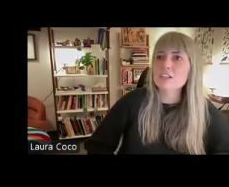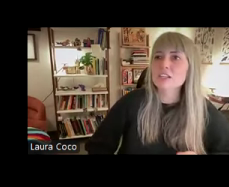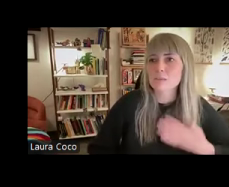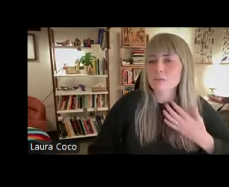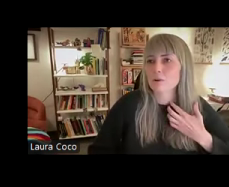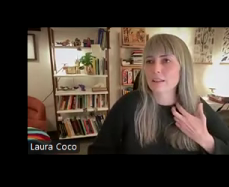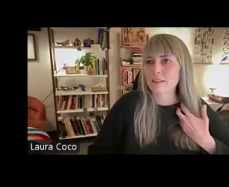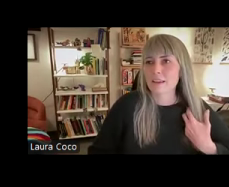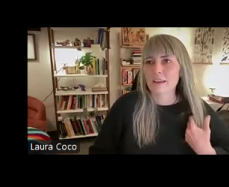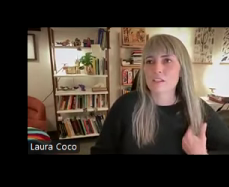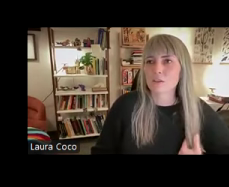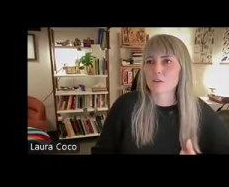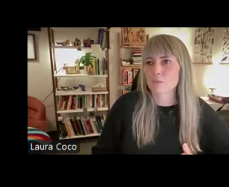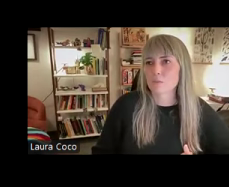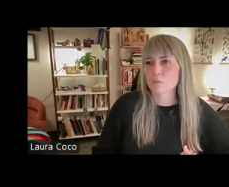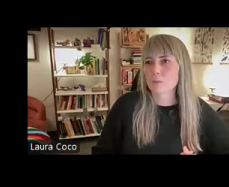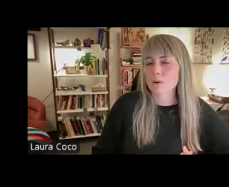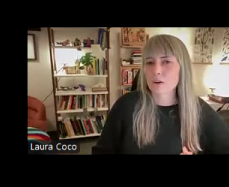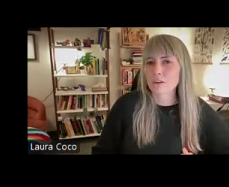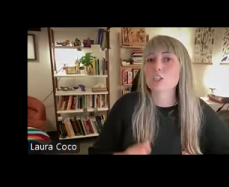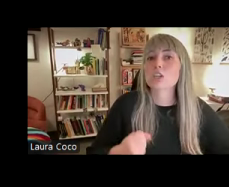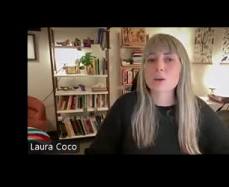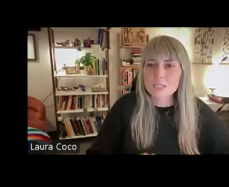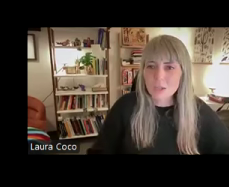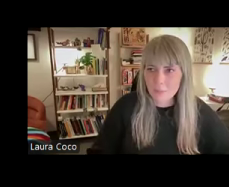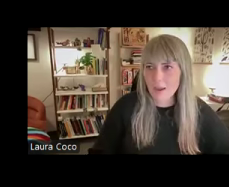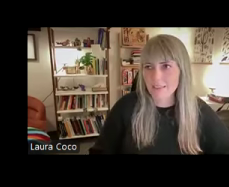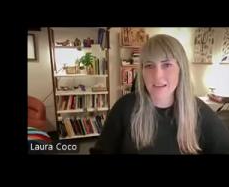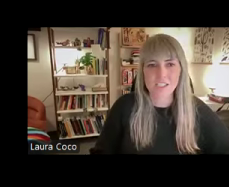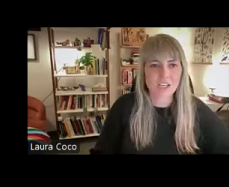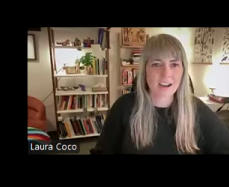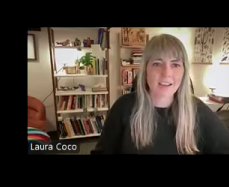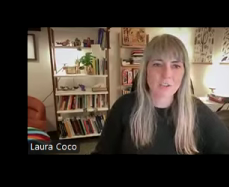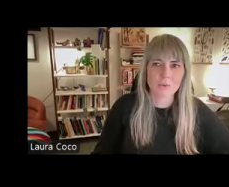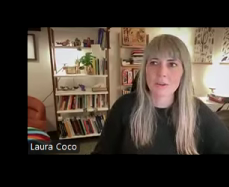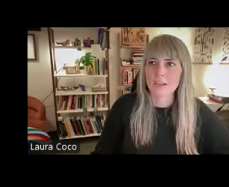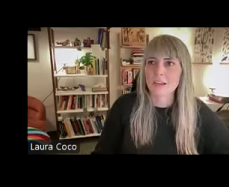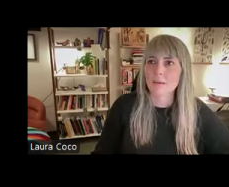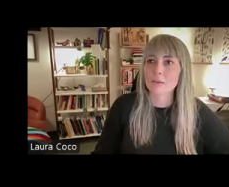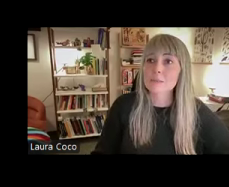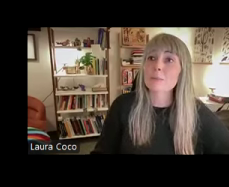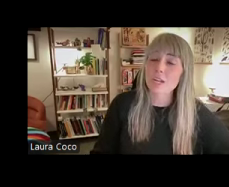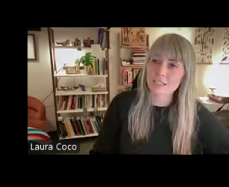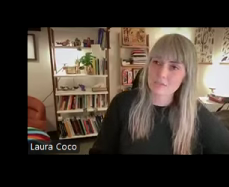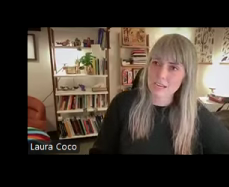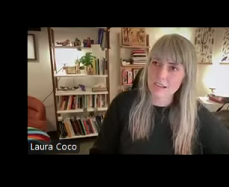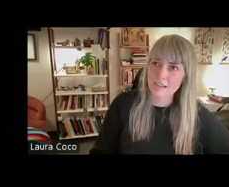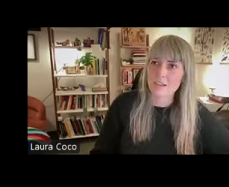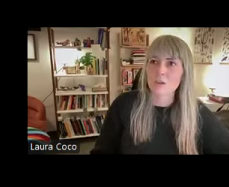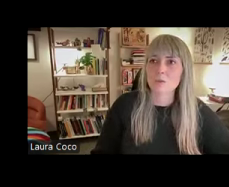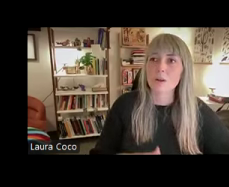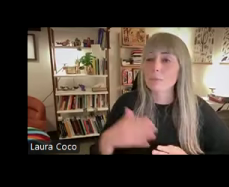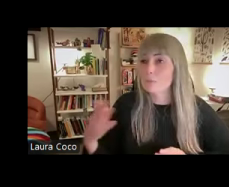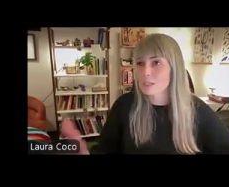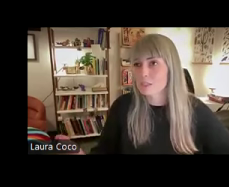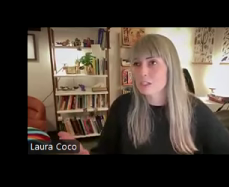a hearing test y les before, dijimos and nunca nos han hecho una so prueba we auditiva were antes. determined to come Entonces, back the next estábamos year and determinados a regresar el get some siguiente objective año data, y